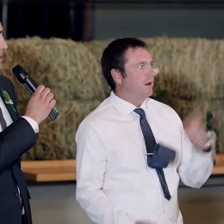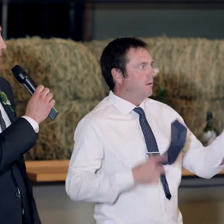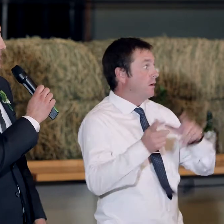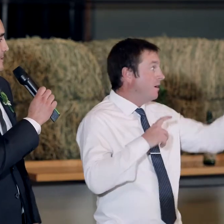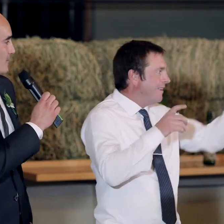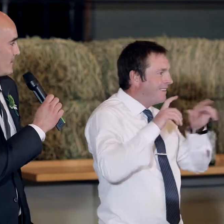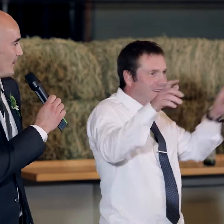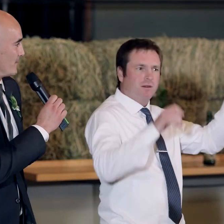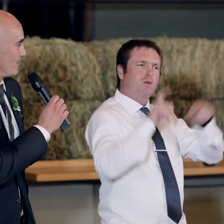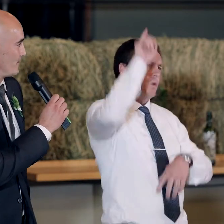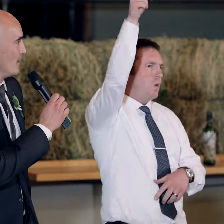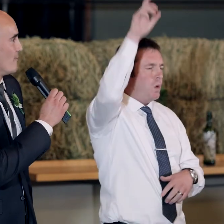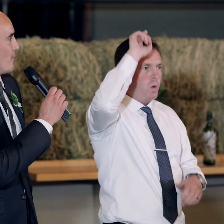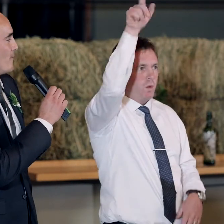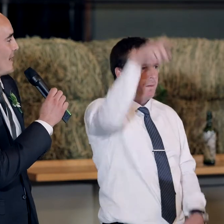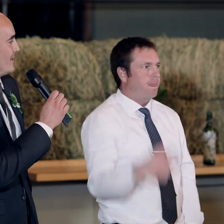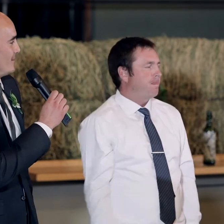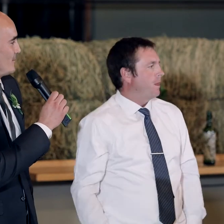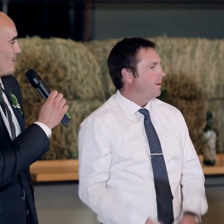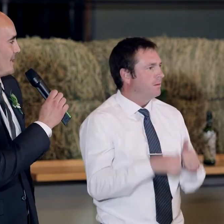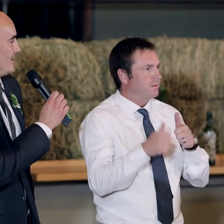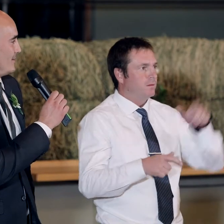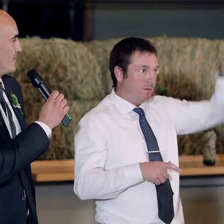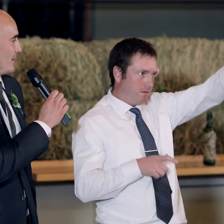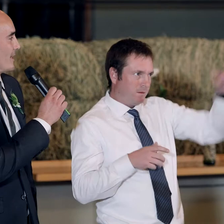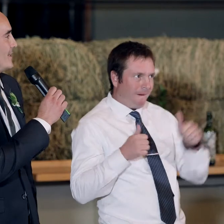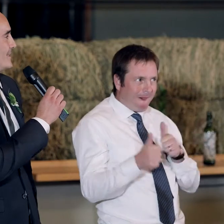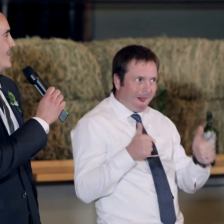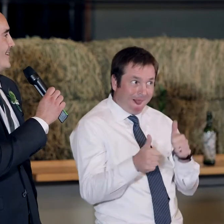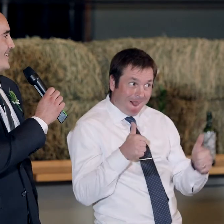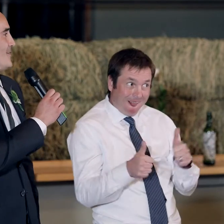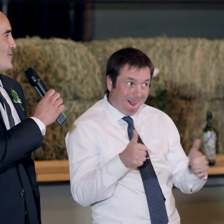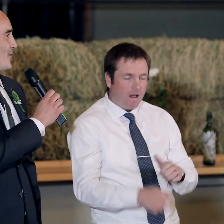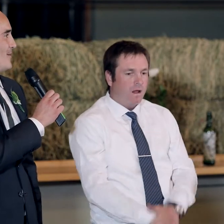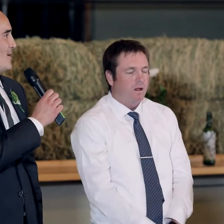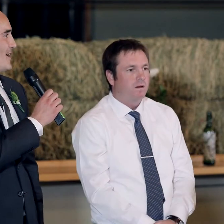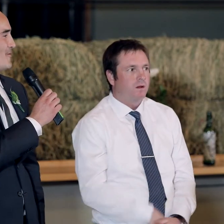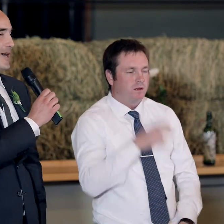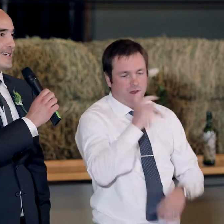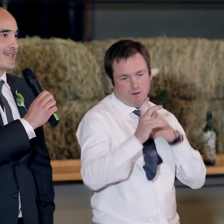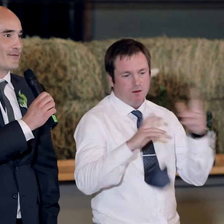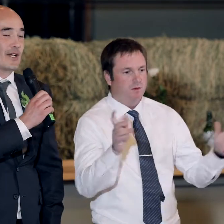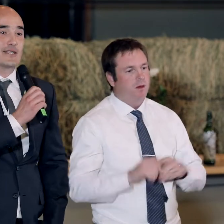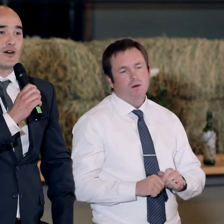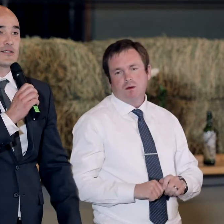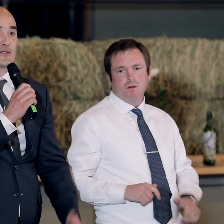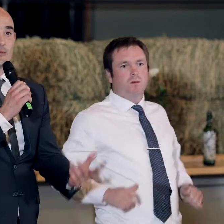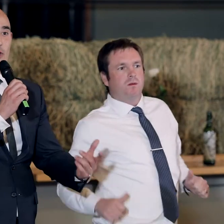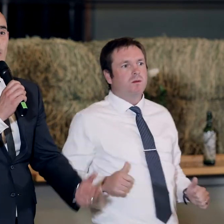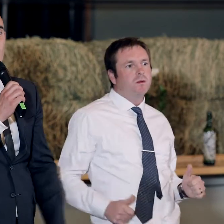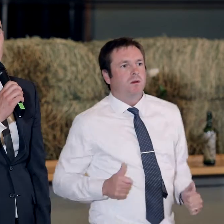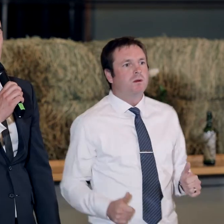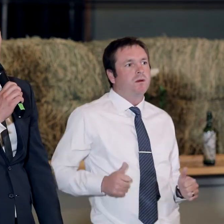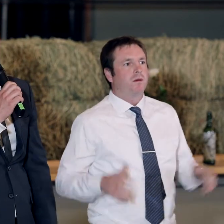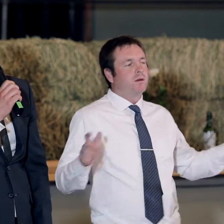vir naamsgenoot, en Amanda, is dit, vir Farnes, vir Manda, vir Manda, vir Nandai, van Namibia af, baie dankie, vir die Adriaanses